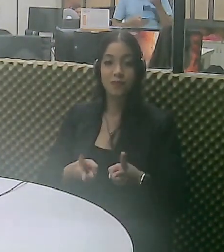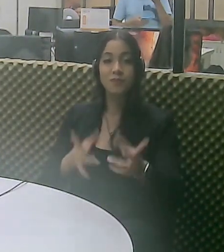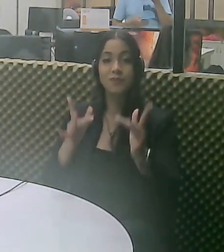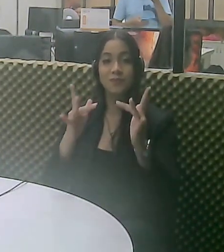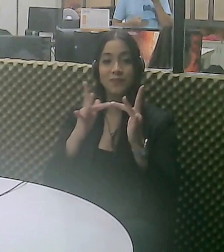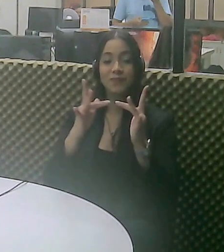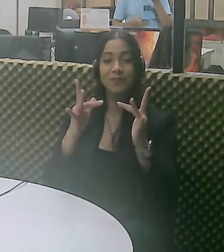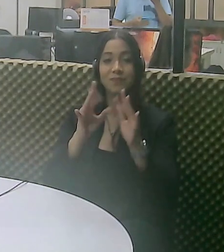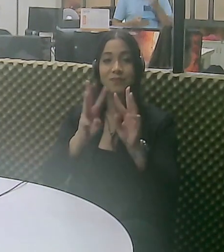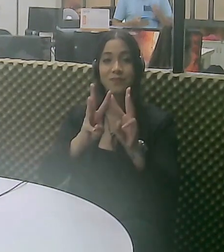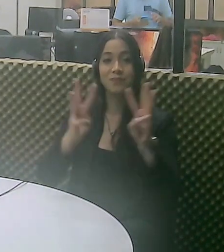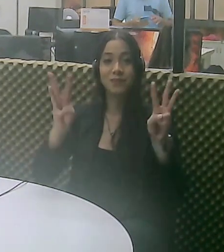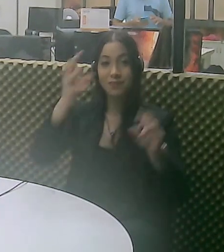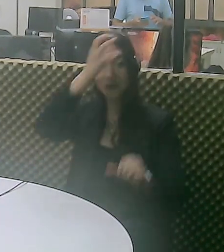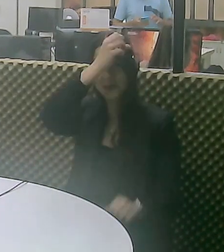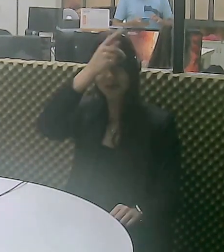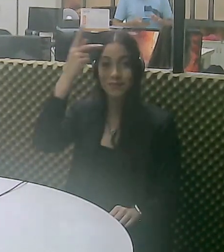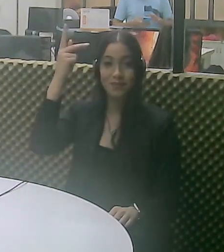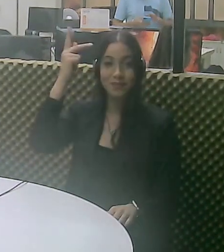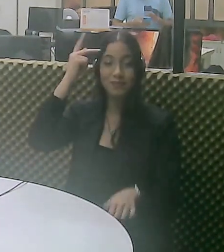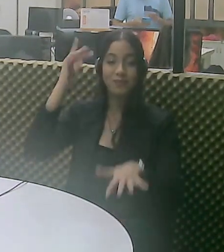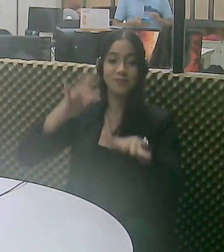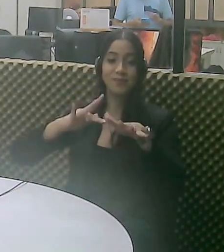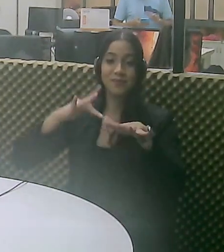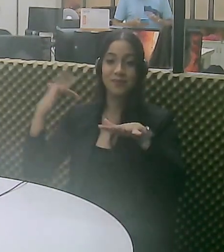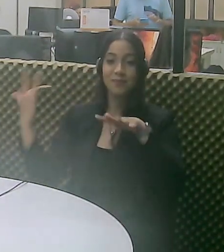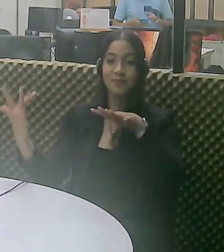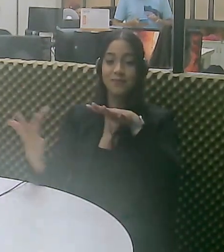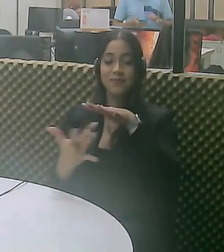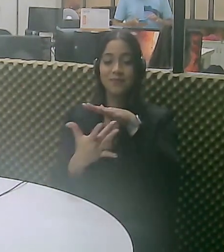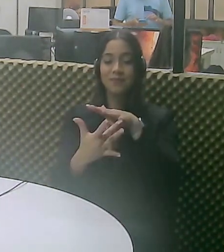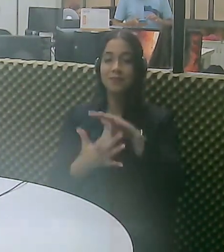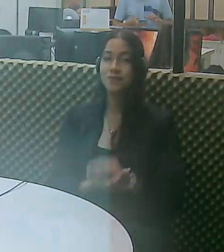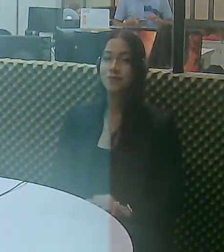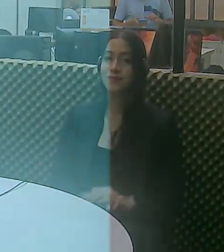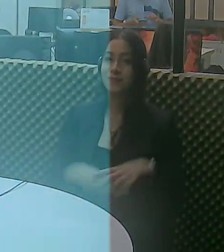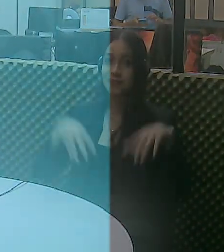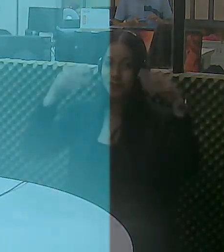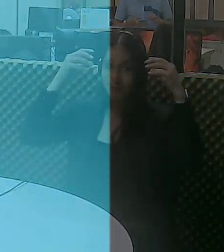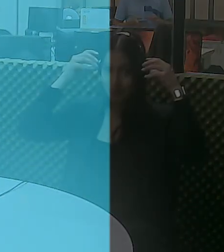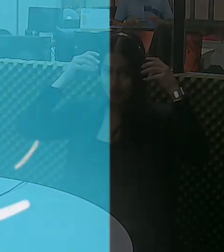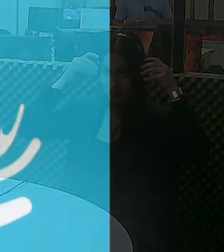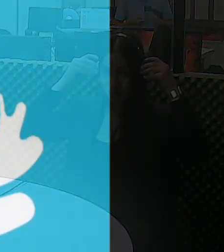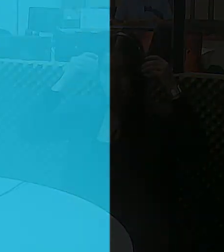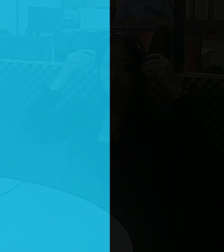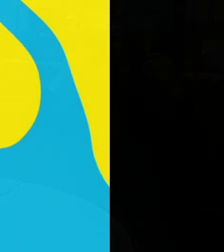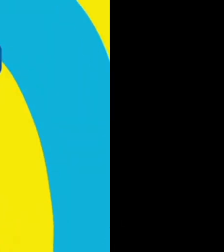Continue conosco no portal da Prefeitura e nas redes sociais.